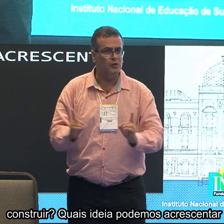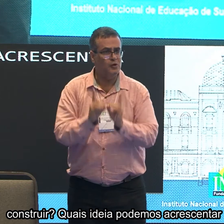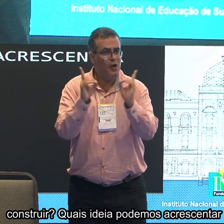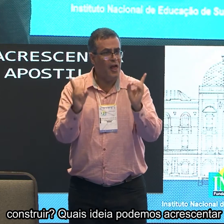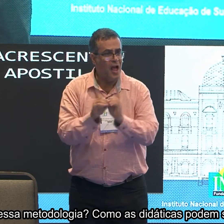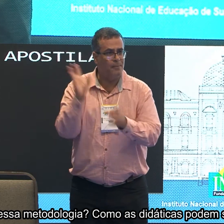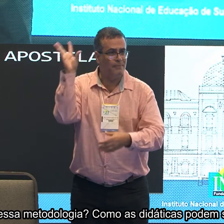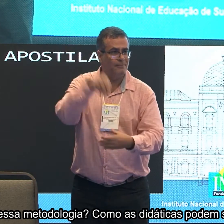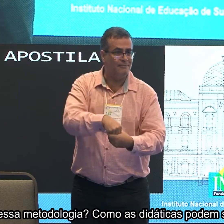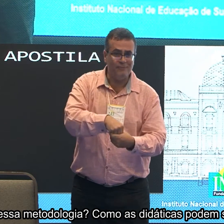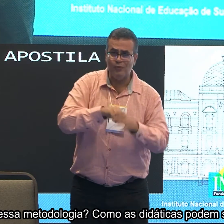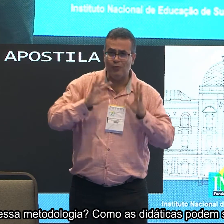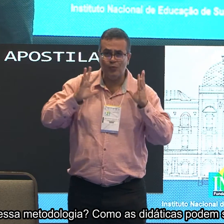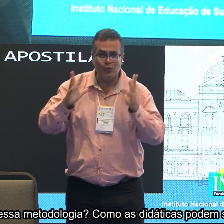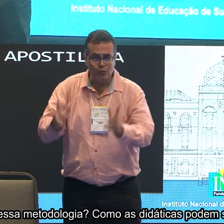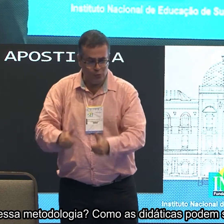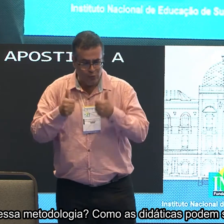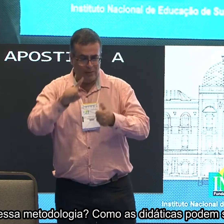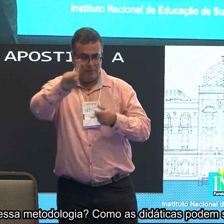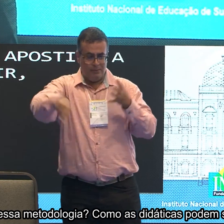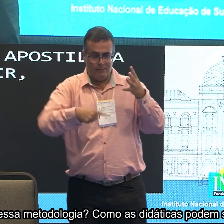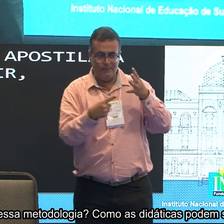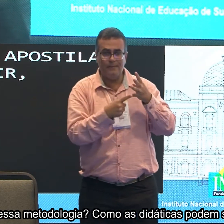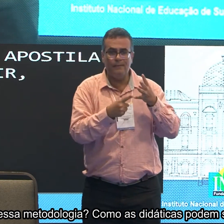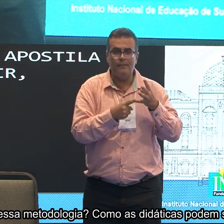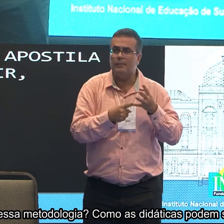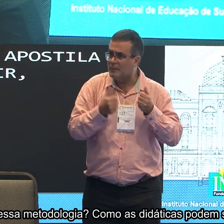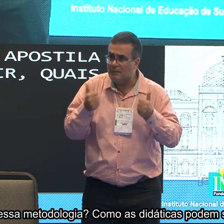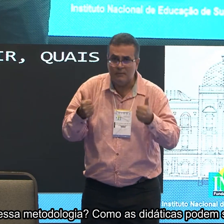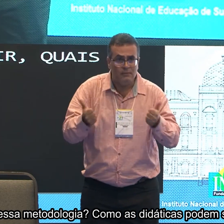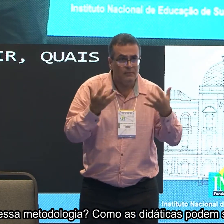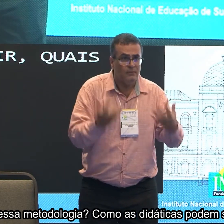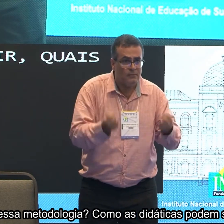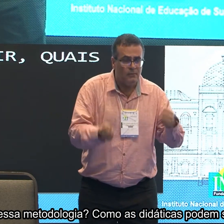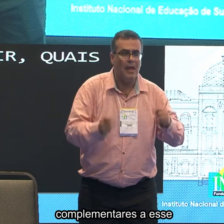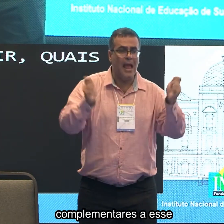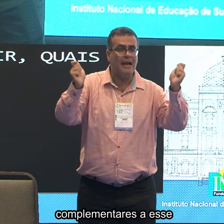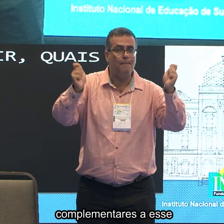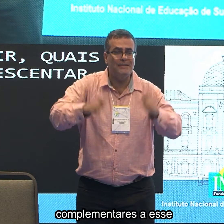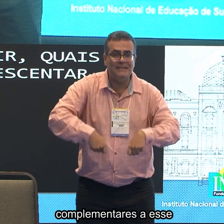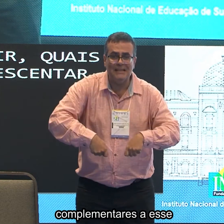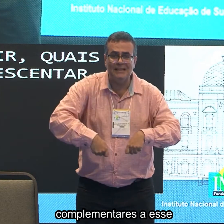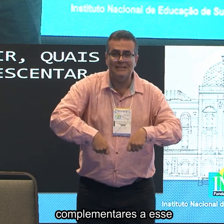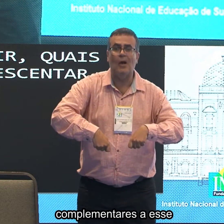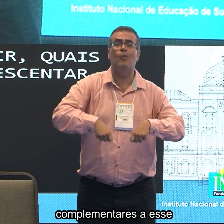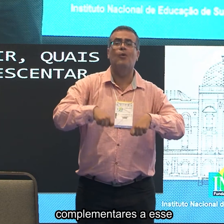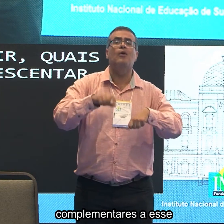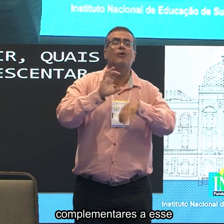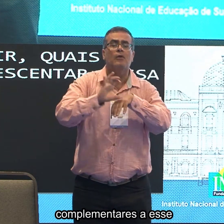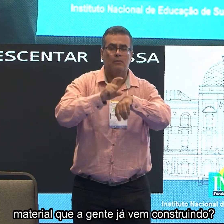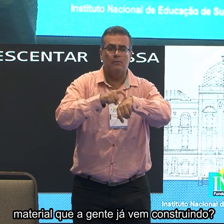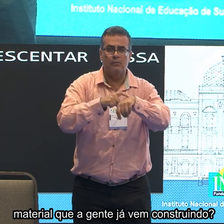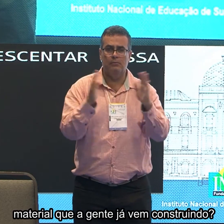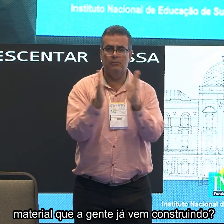acrescentar nessa metodologia, como as didáticas podem ser complementares a esse material que a gente